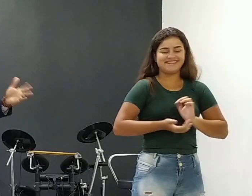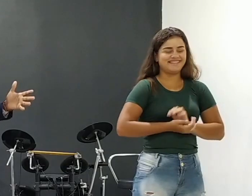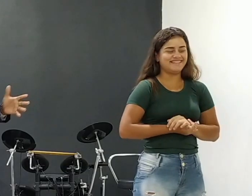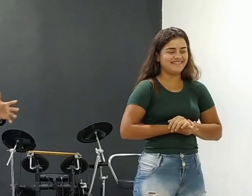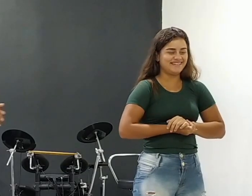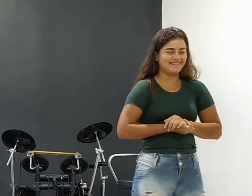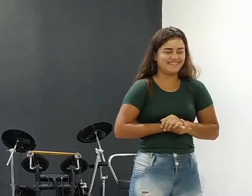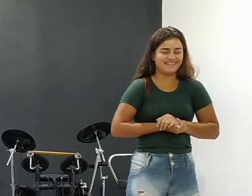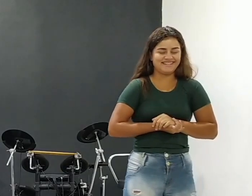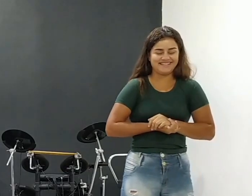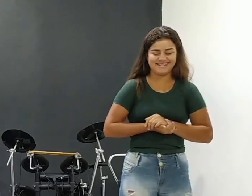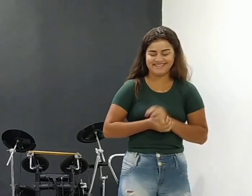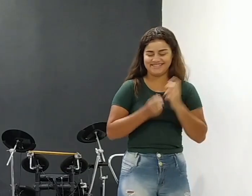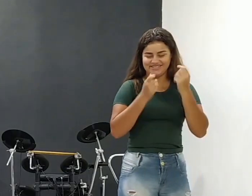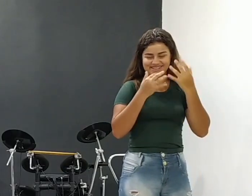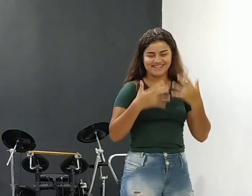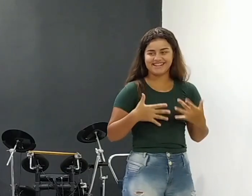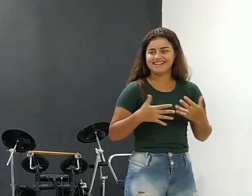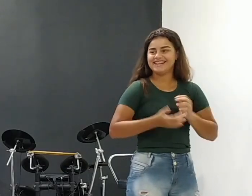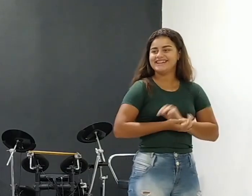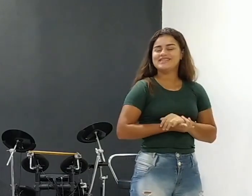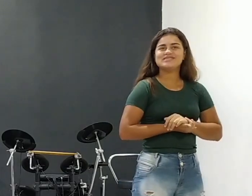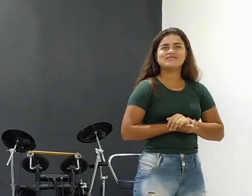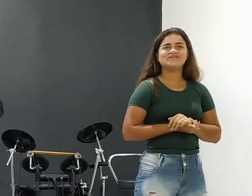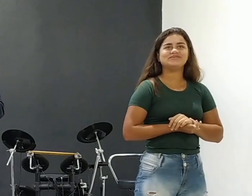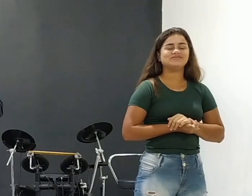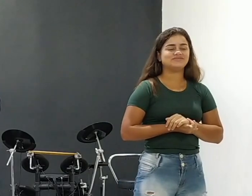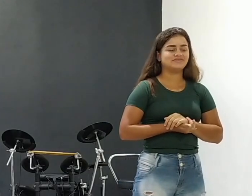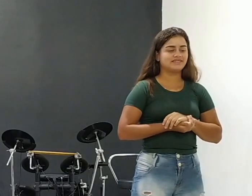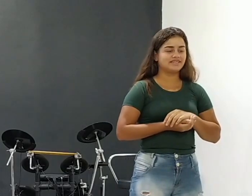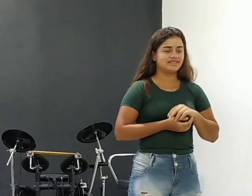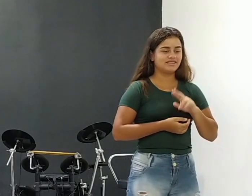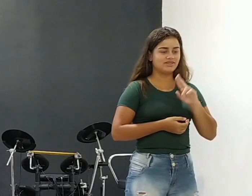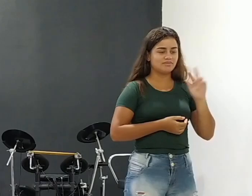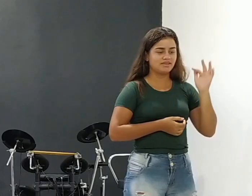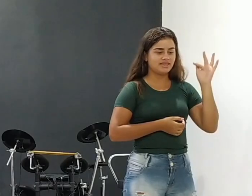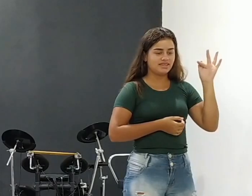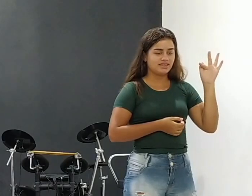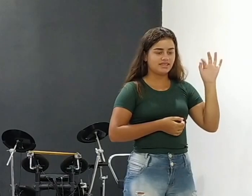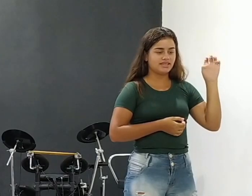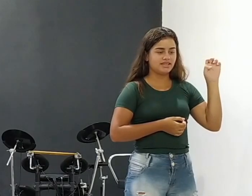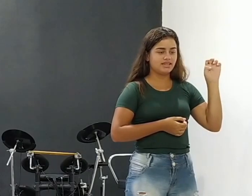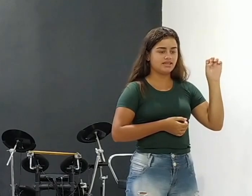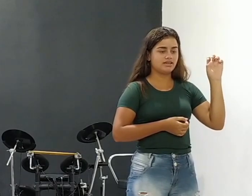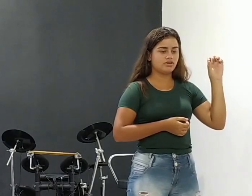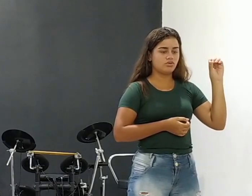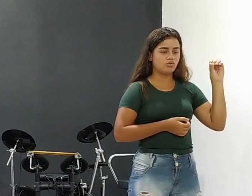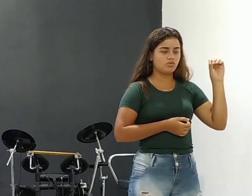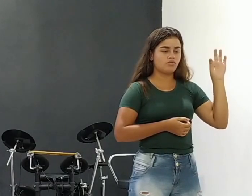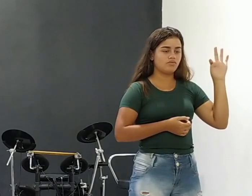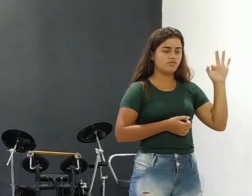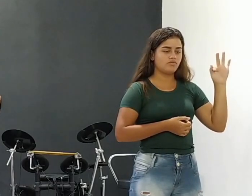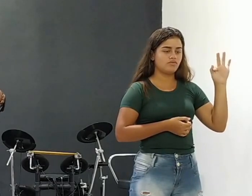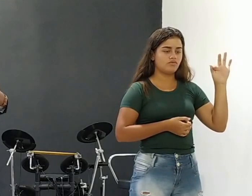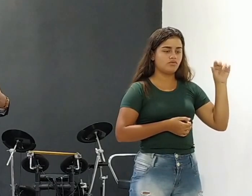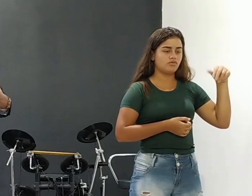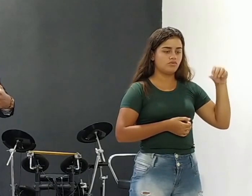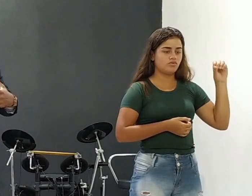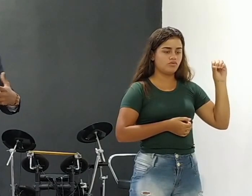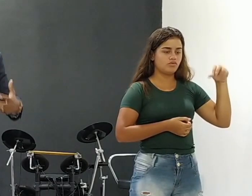antes que a irmã me fale, chama de teofonia, é uma aparição de Cristo em